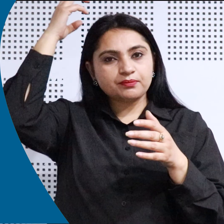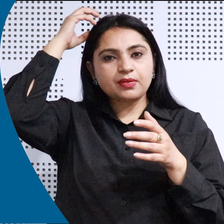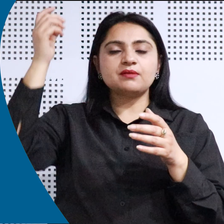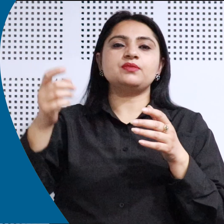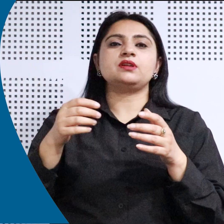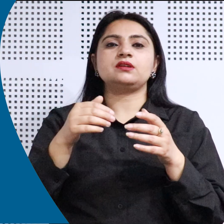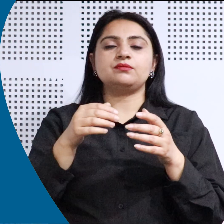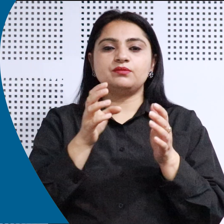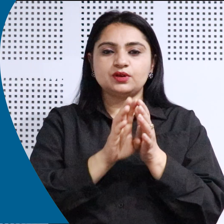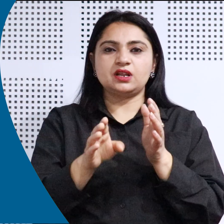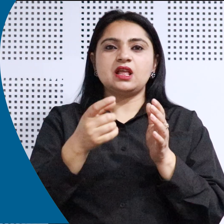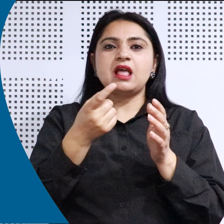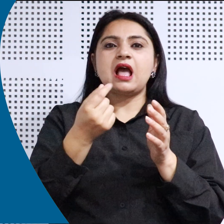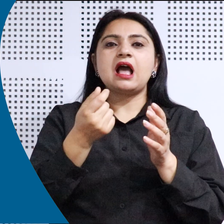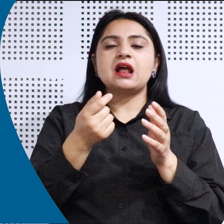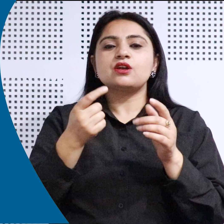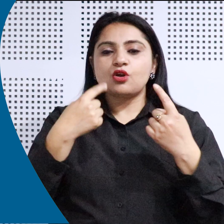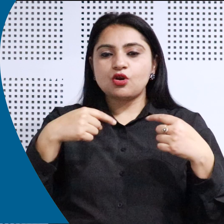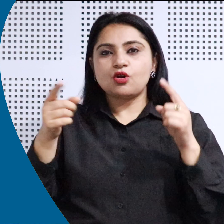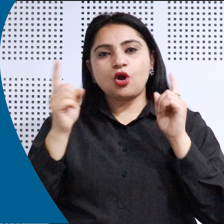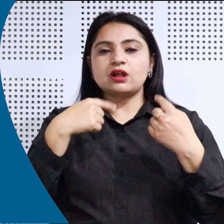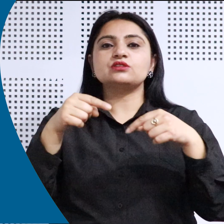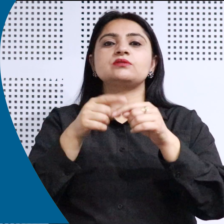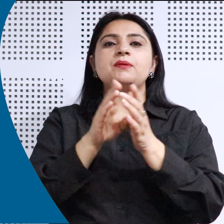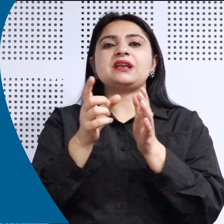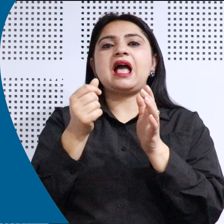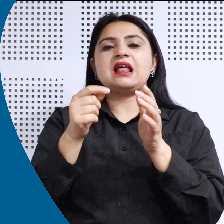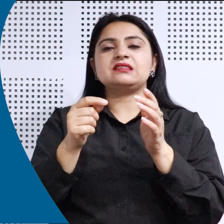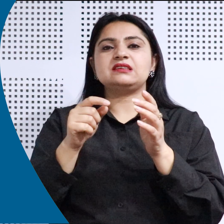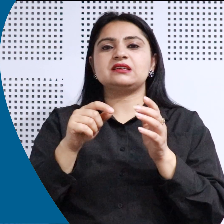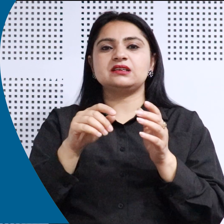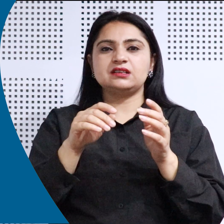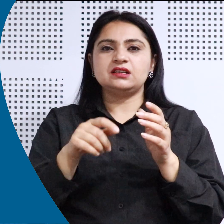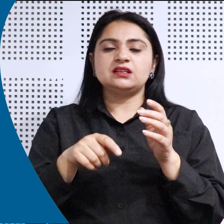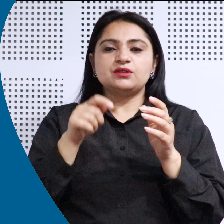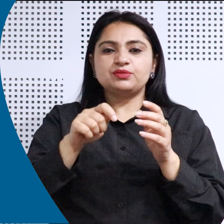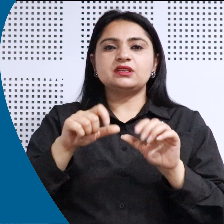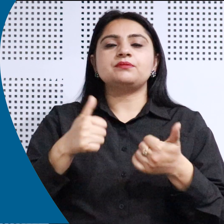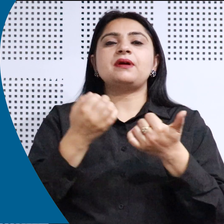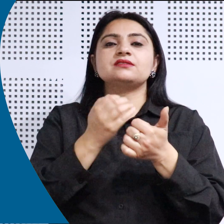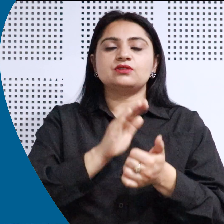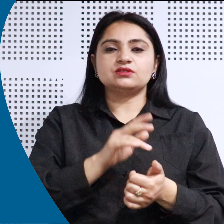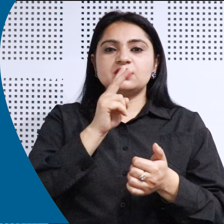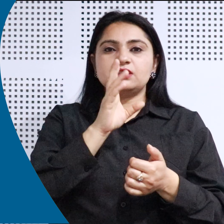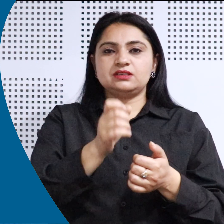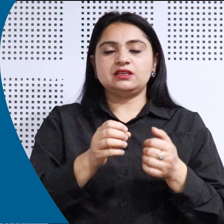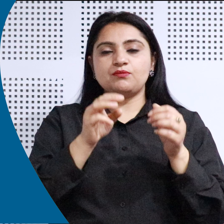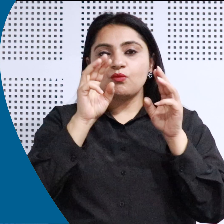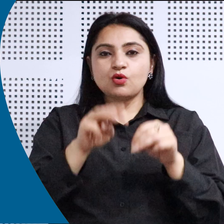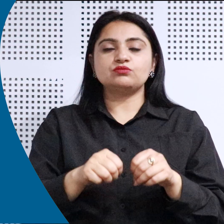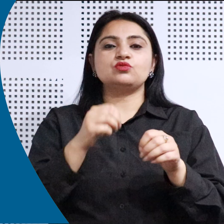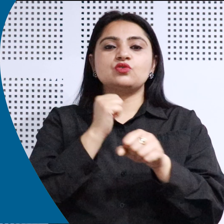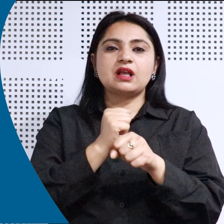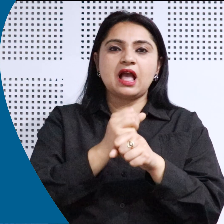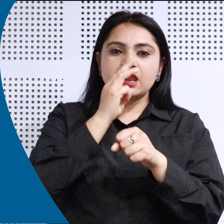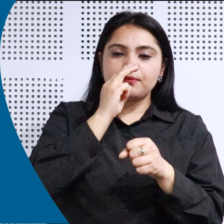वर्षमा आर्थिक विधेयक पारित गर्ने गर्दछ। यसले नगरपालिकाको आन्तरिक स्रोत अभिवृद्धि लगायतको महत्त्वपूर्ण